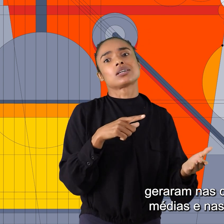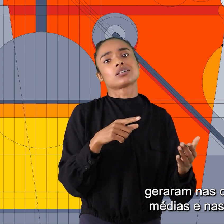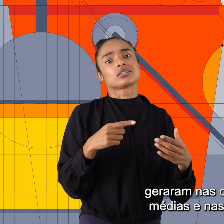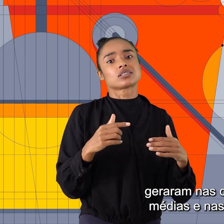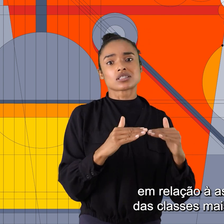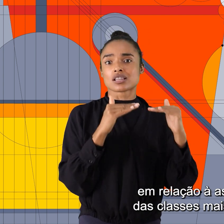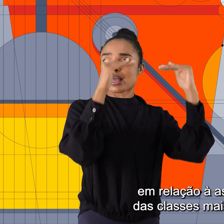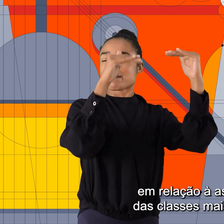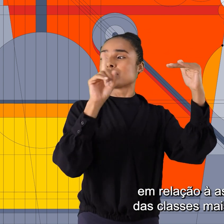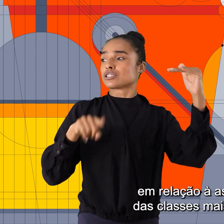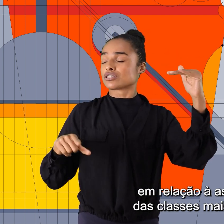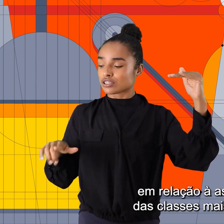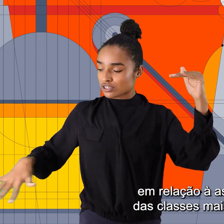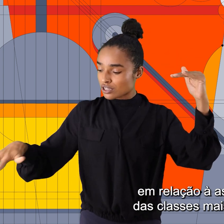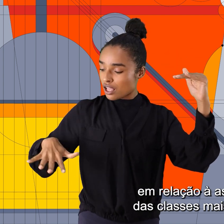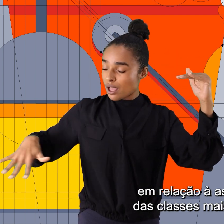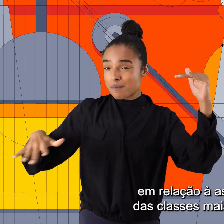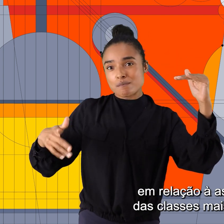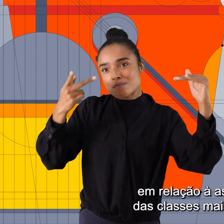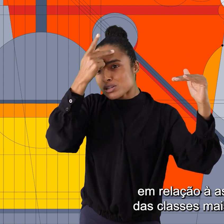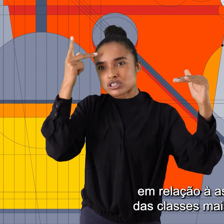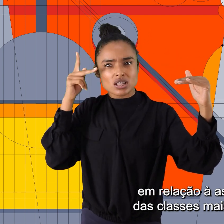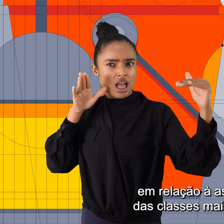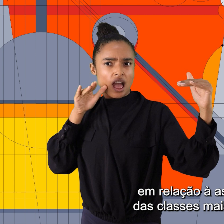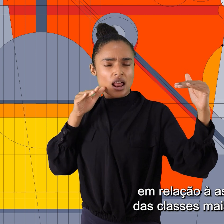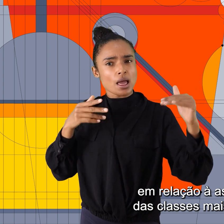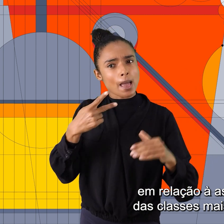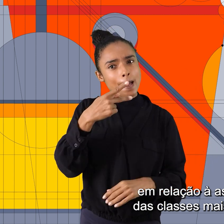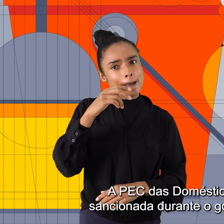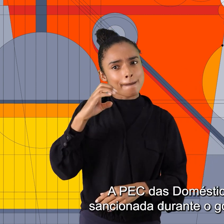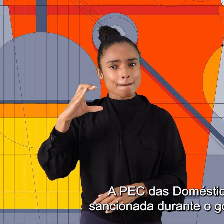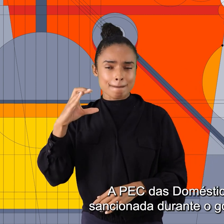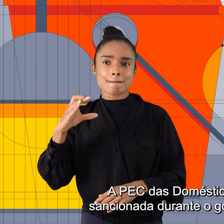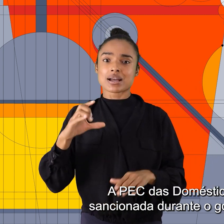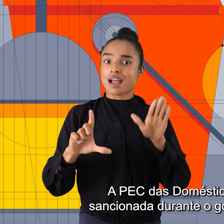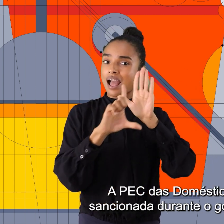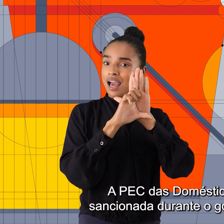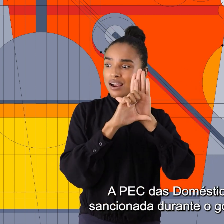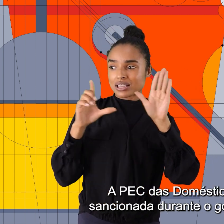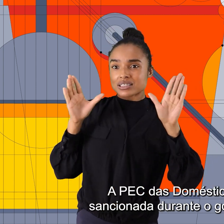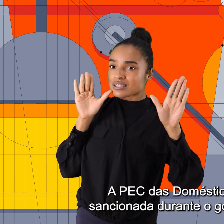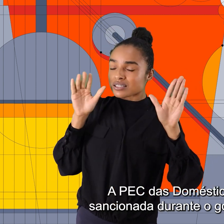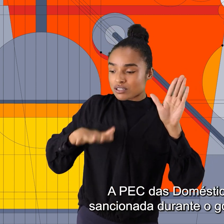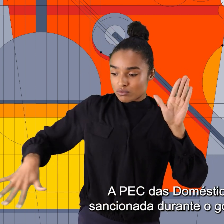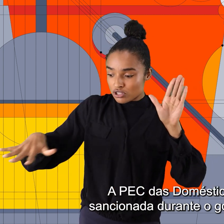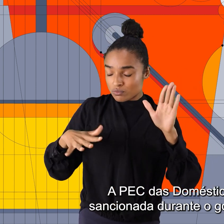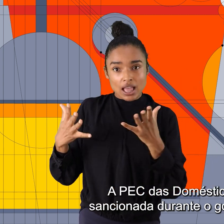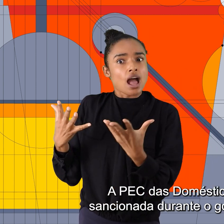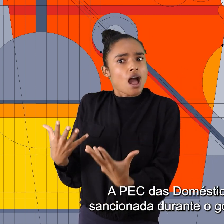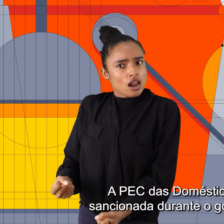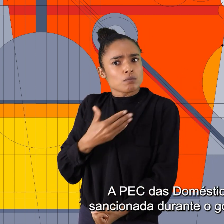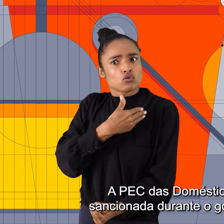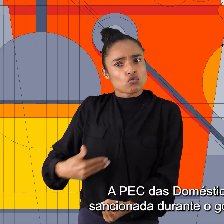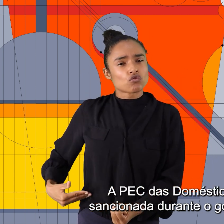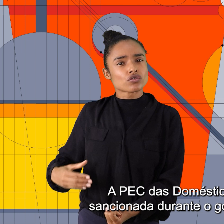nas elites em relação à ascensão das classes mais baixas. A PEC das domésticas, aprovada, sancionada